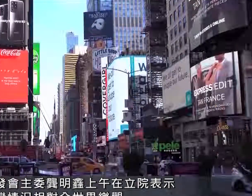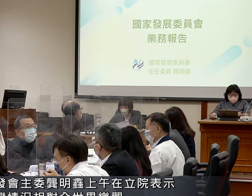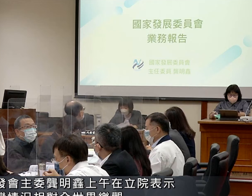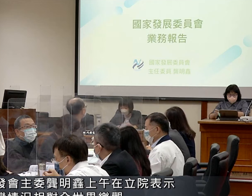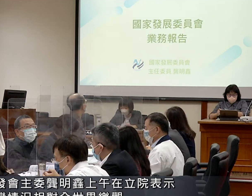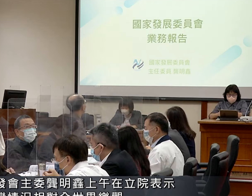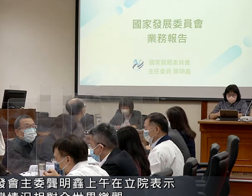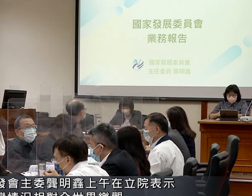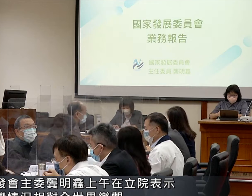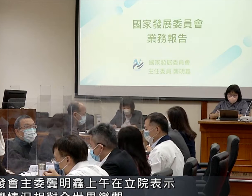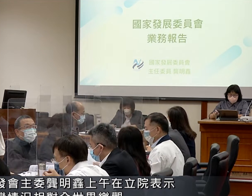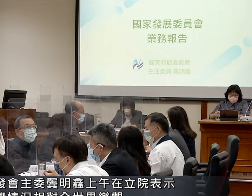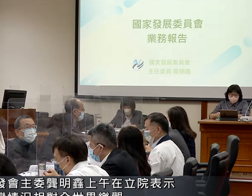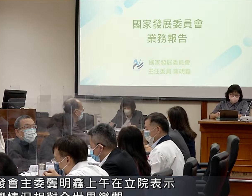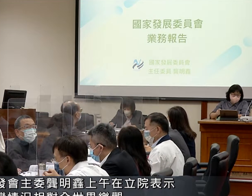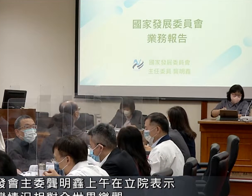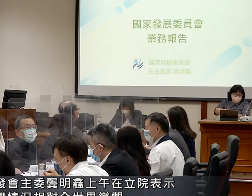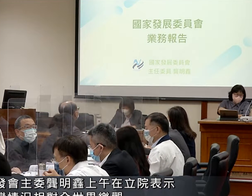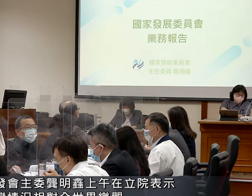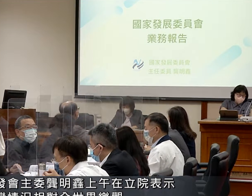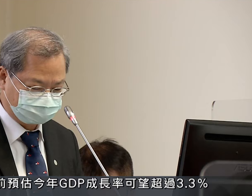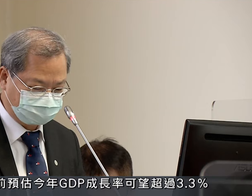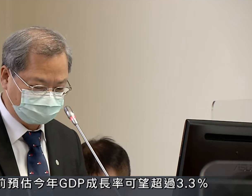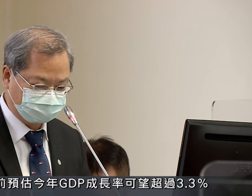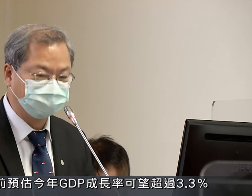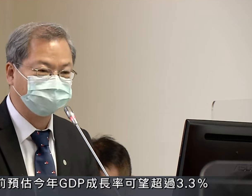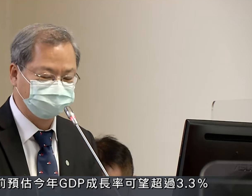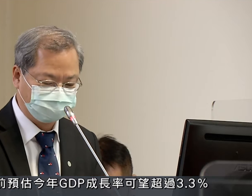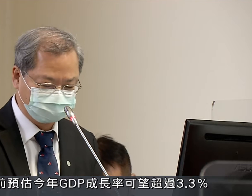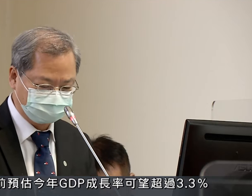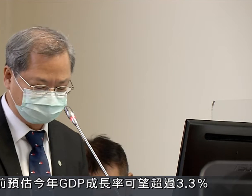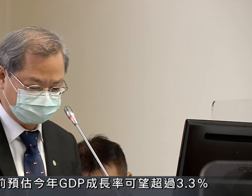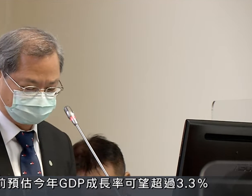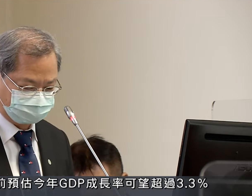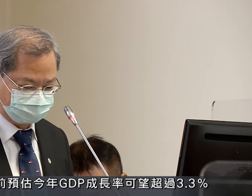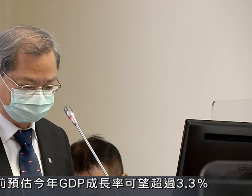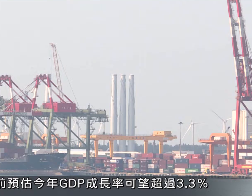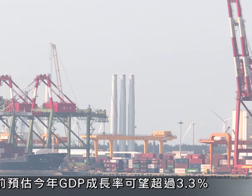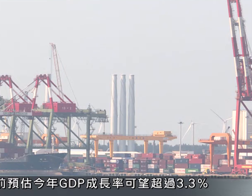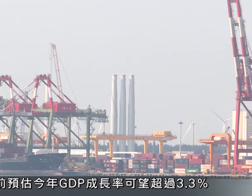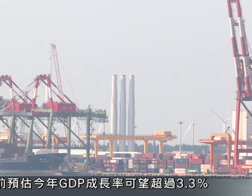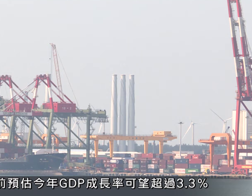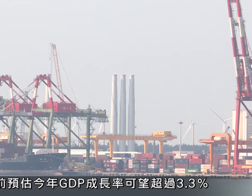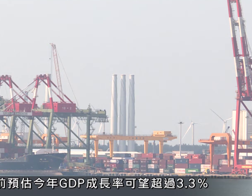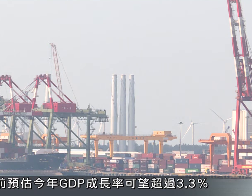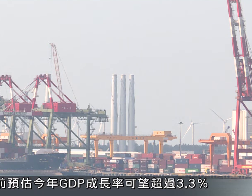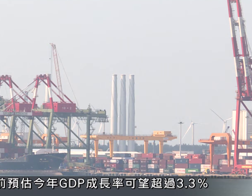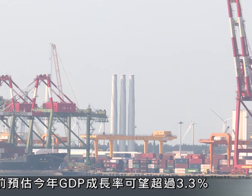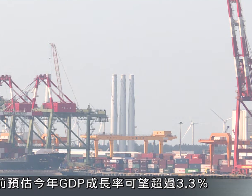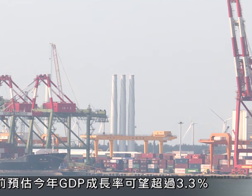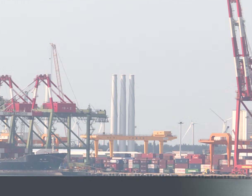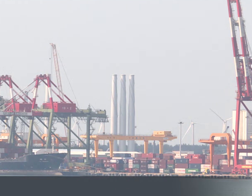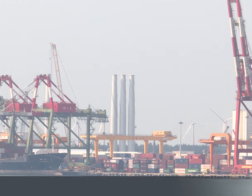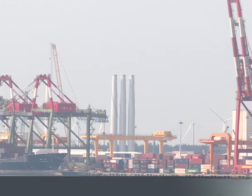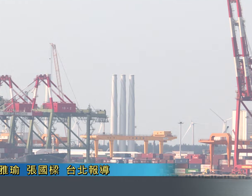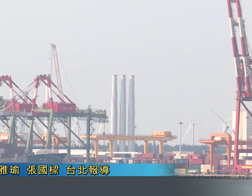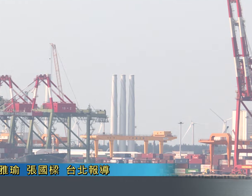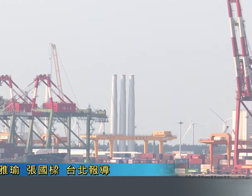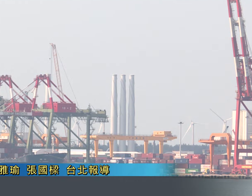台湾情况相对全世界乐观，目前预估今年 GDP 成长率可望超过3.3%。记者为张国良、陈昌伟特别